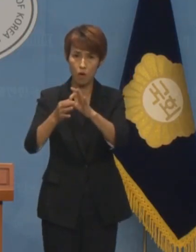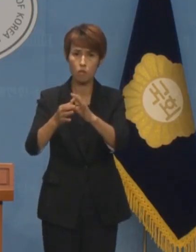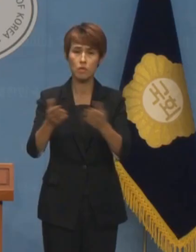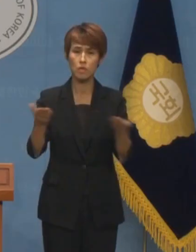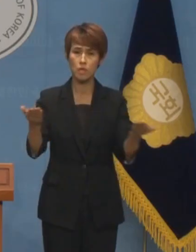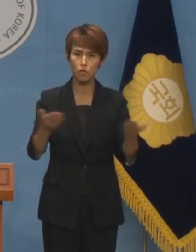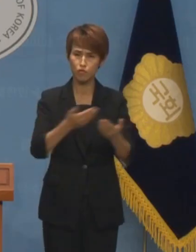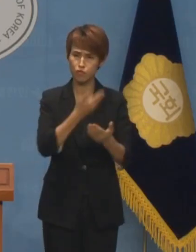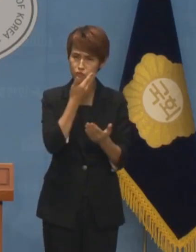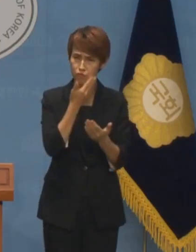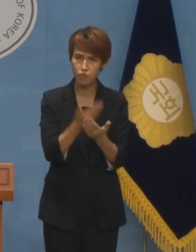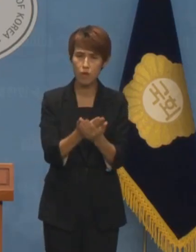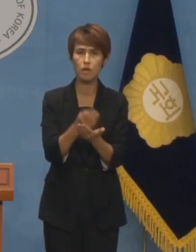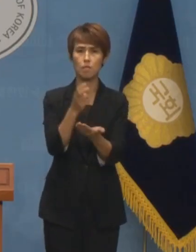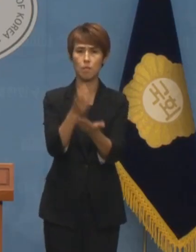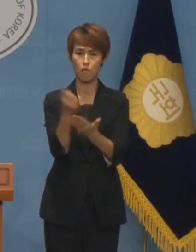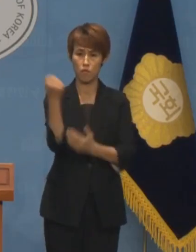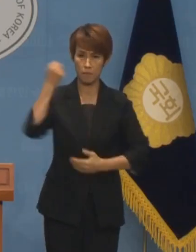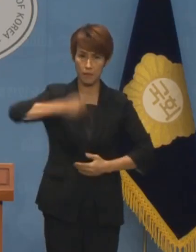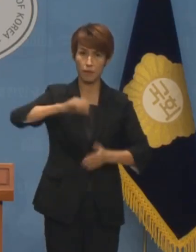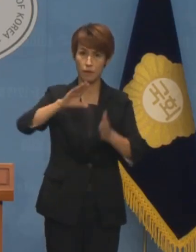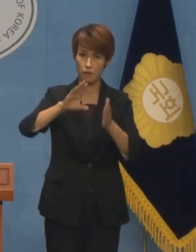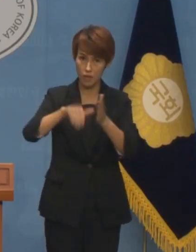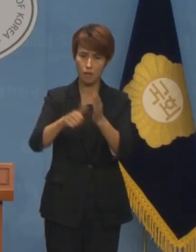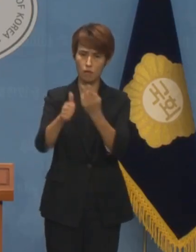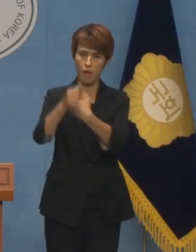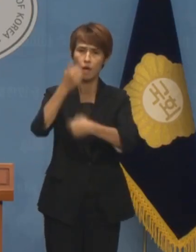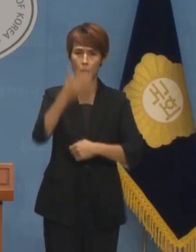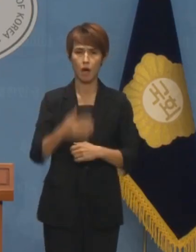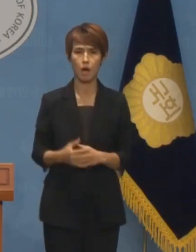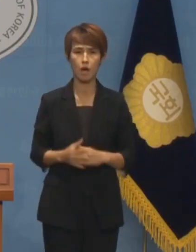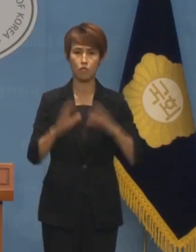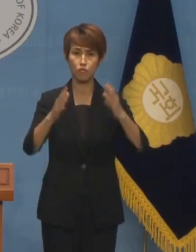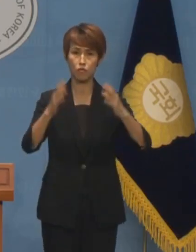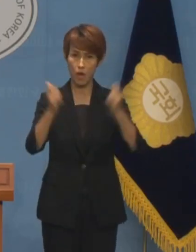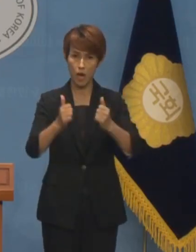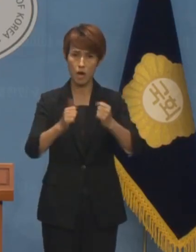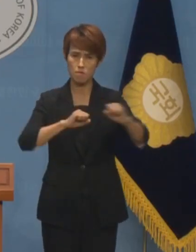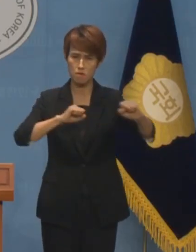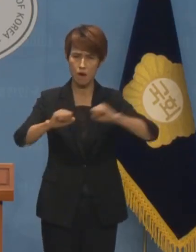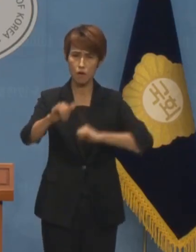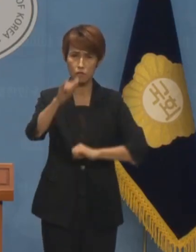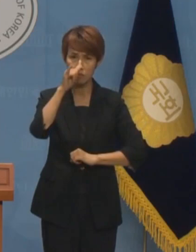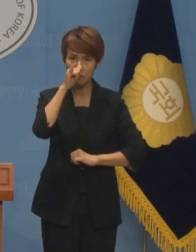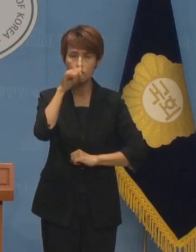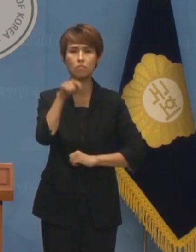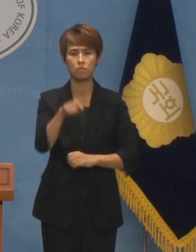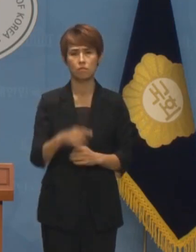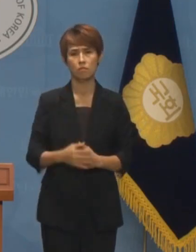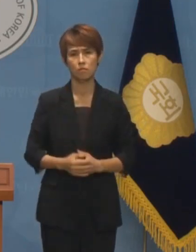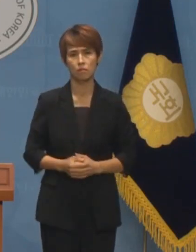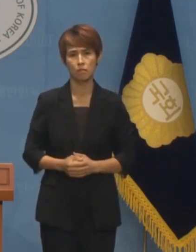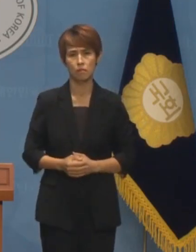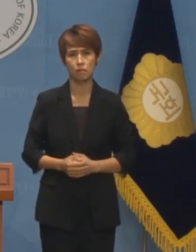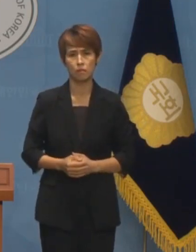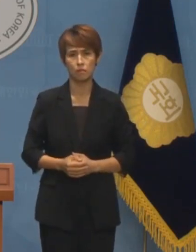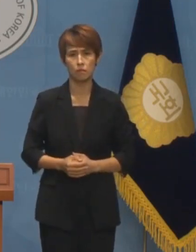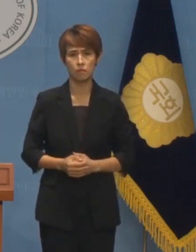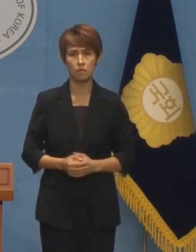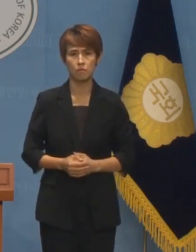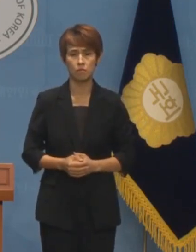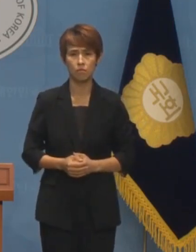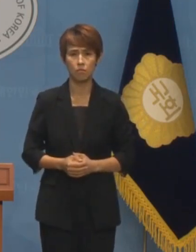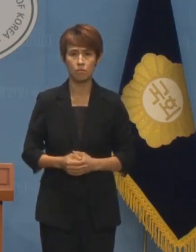직무상 중대한 법률을 위반했을 때 국회가 할 수 있는 최후의 조치입니다. 이렇게